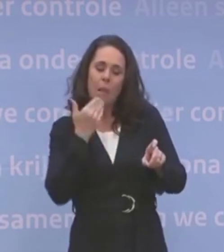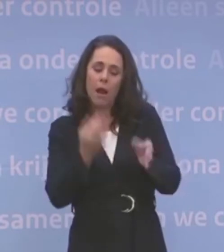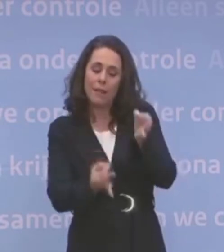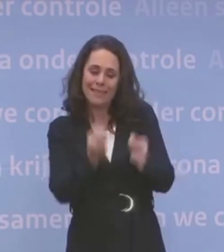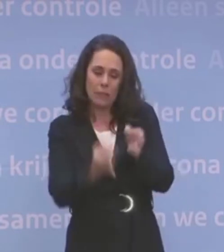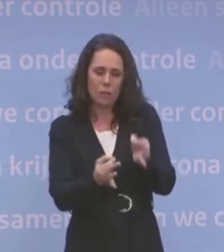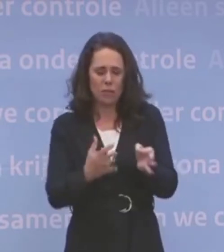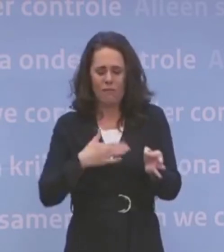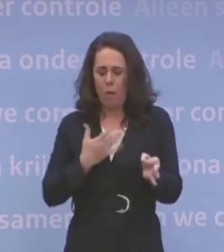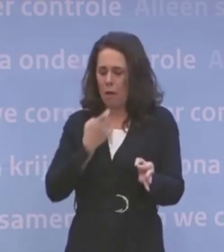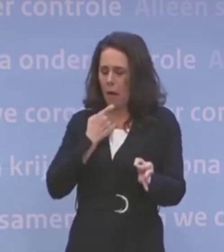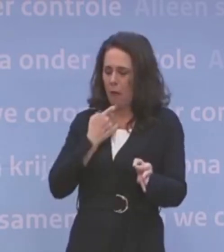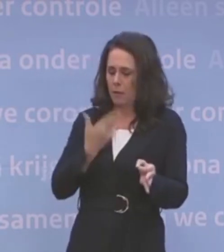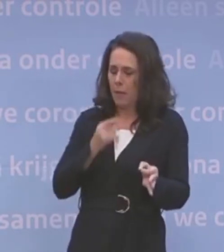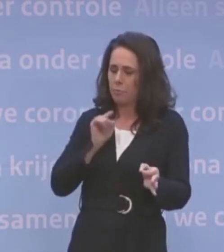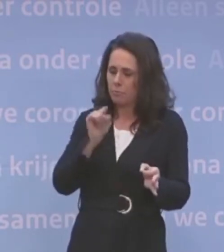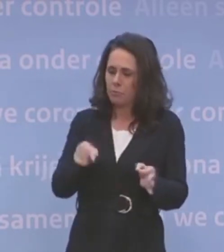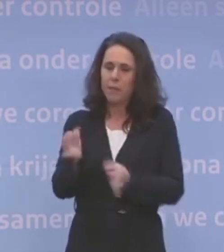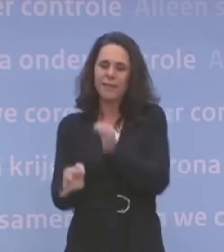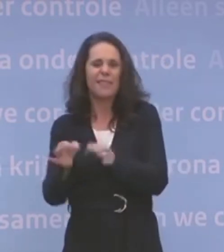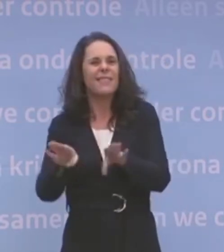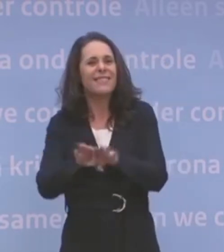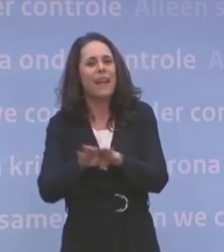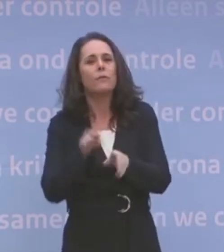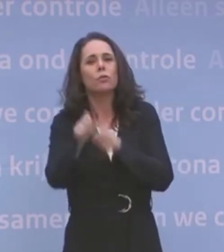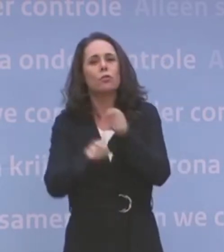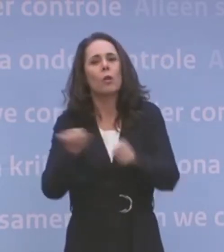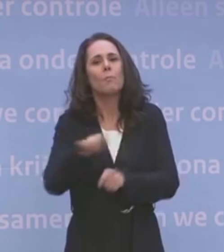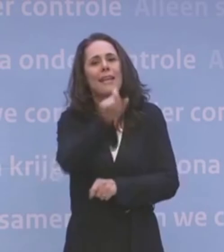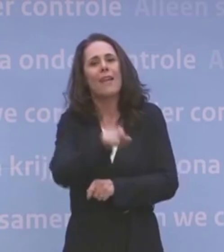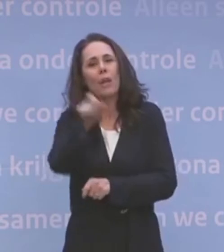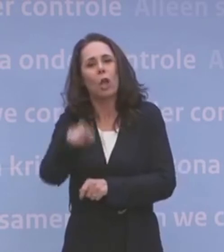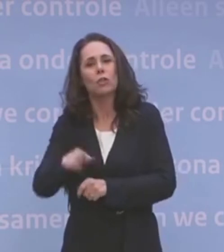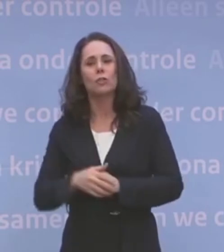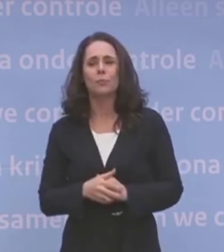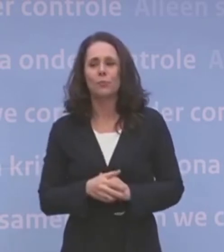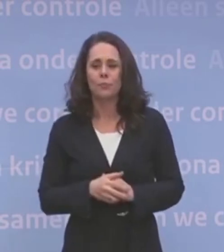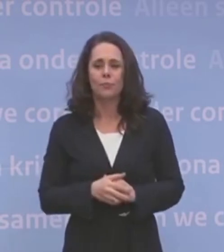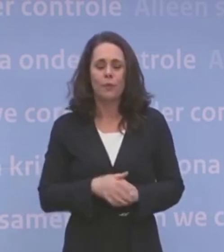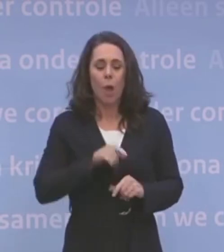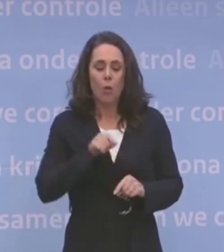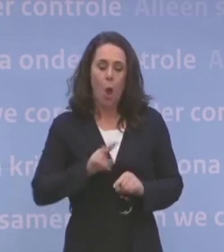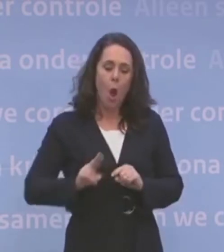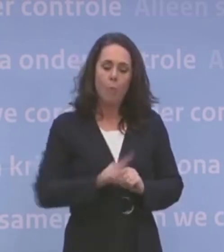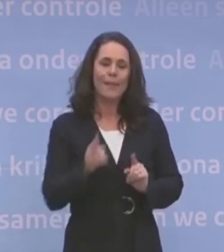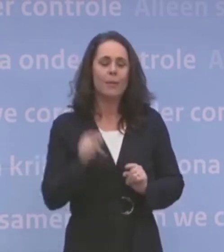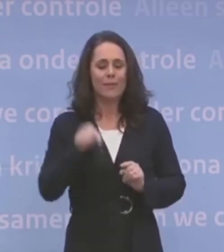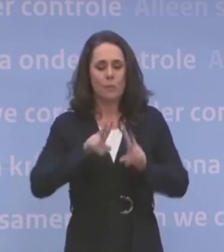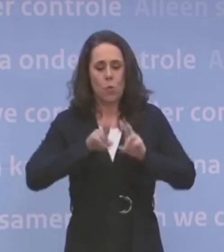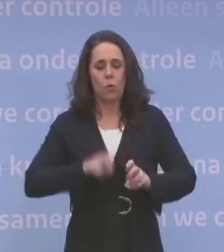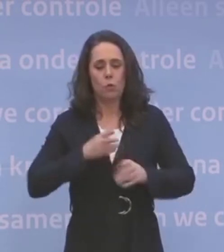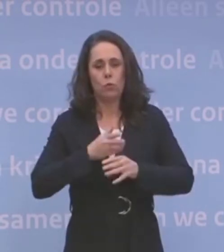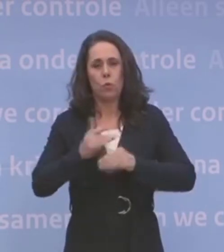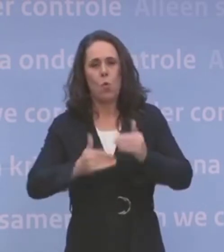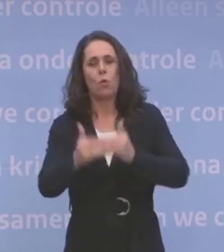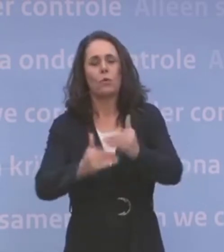klachten zijn, conform de protocollen die we hebben voor zorgmedewerkers. En we zullen ook opnieuw dit onderzoek voort laten gaan